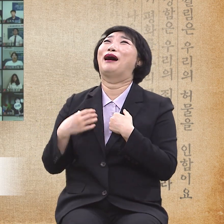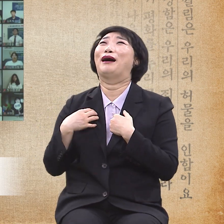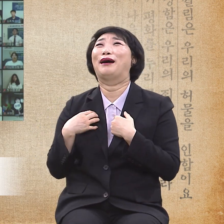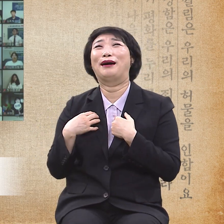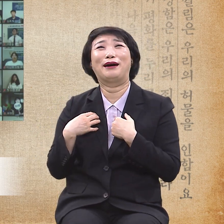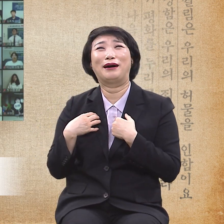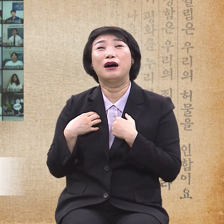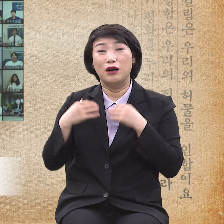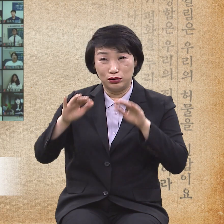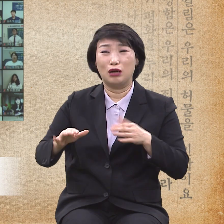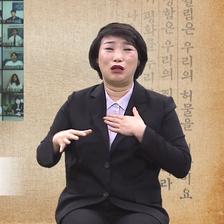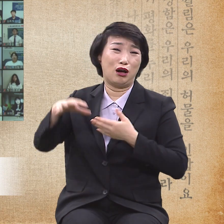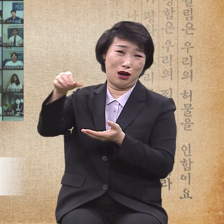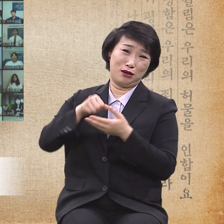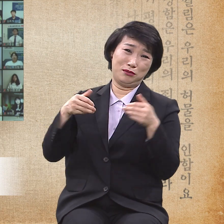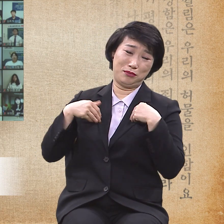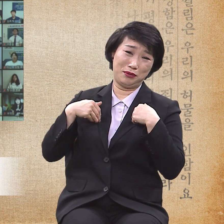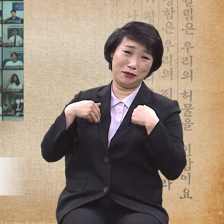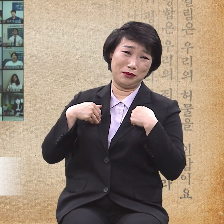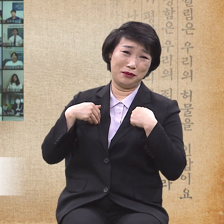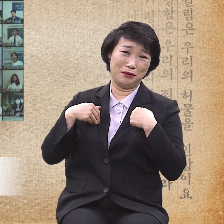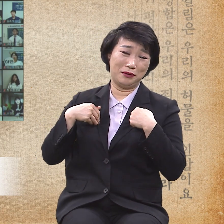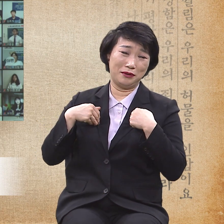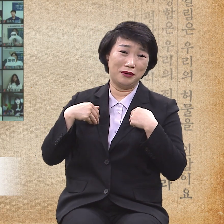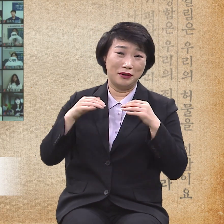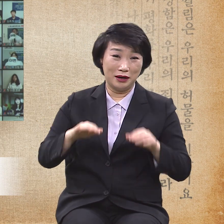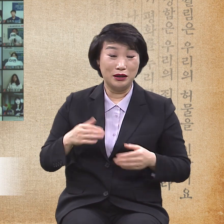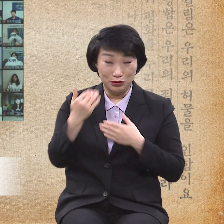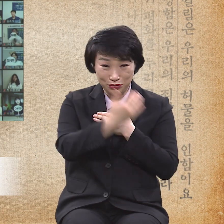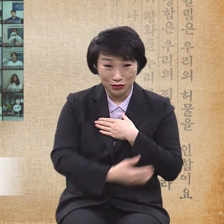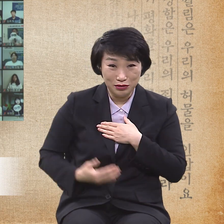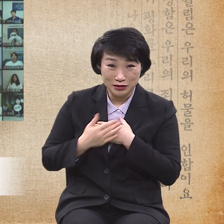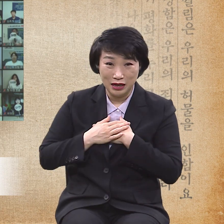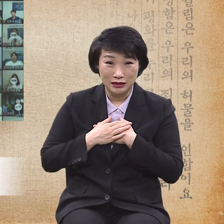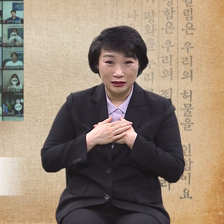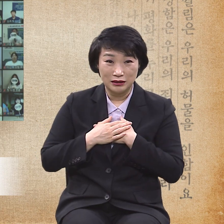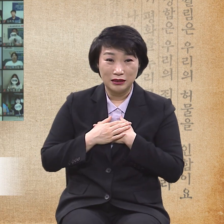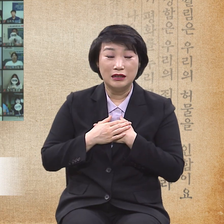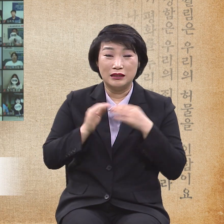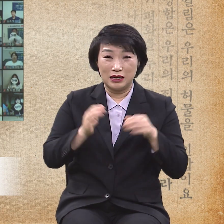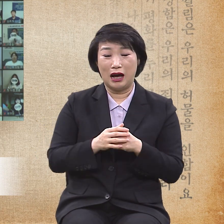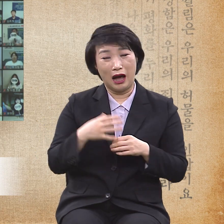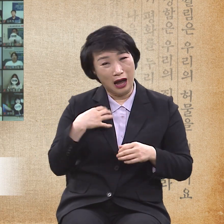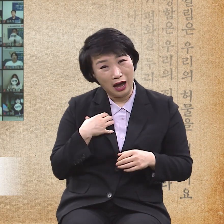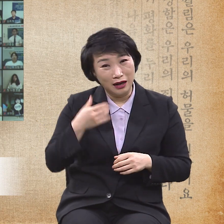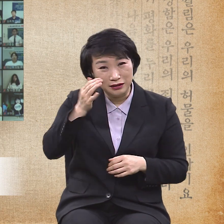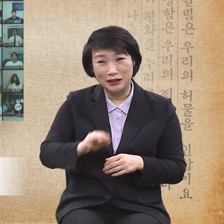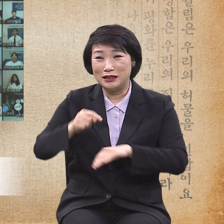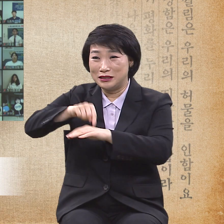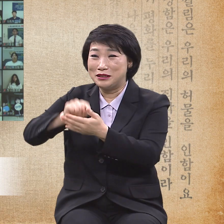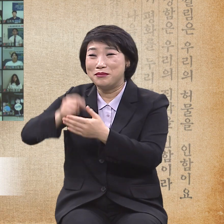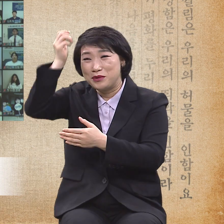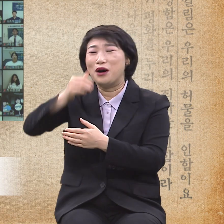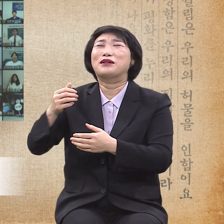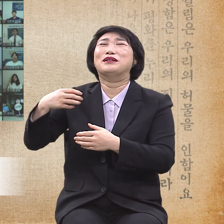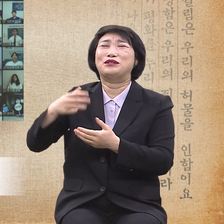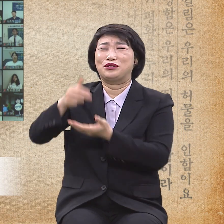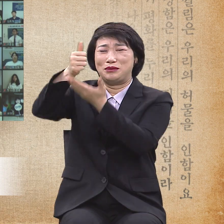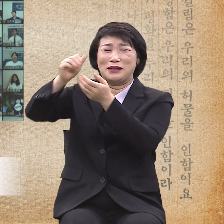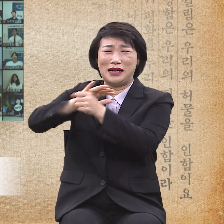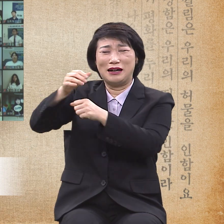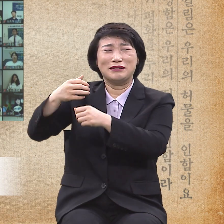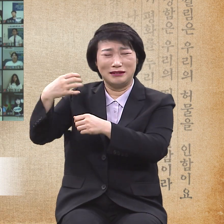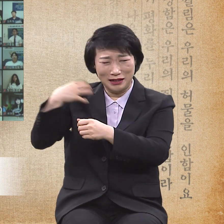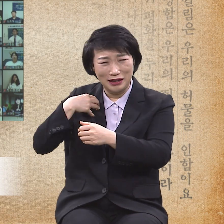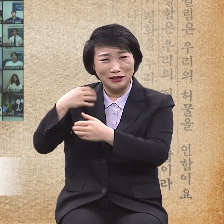수 없으나 수용해야 합니다. 육체는 담을 그릇이 없으나 내 심령은 충분히 담을 그릇이